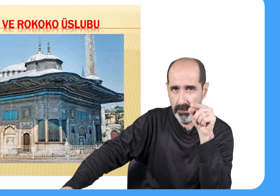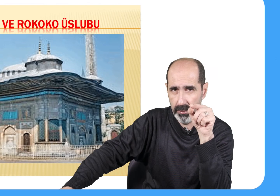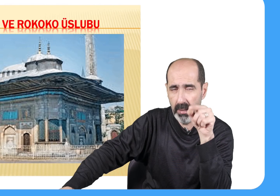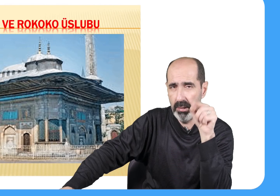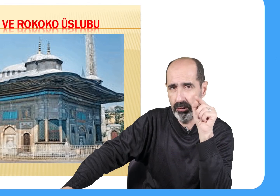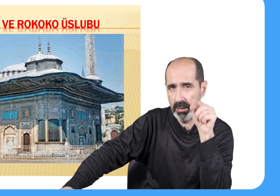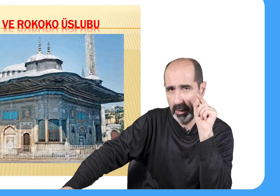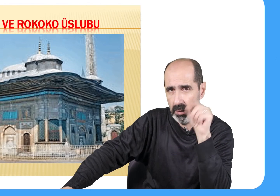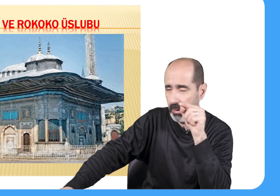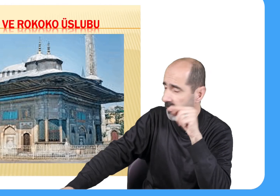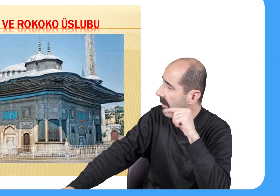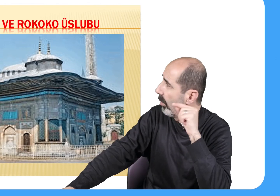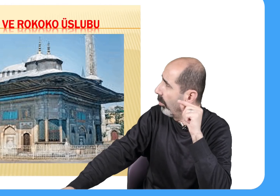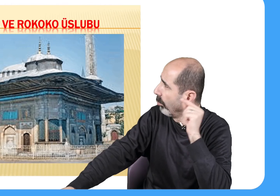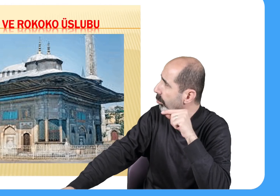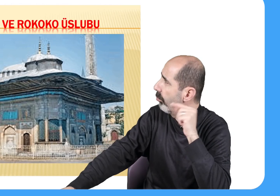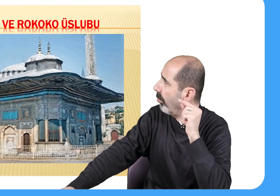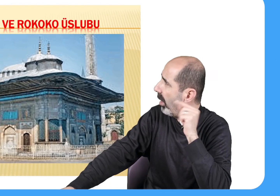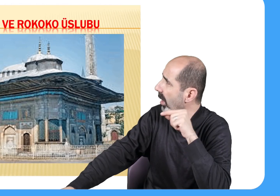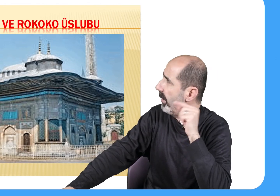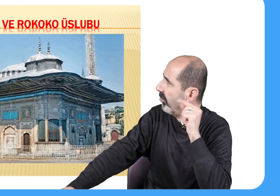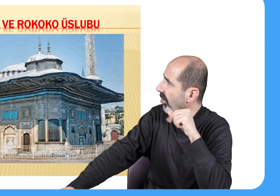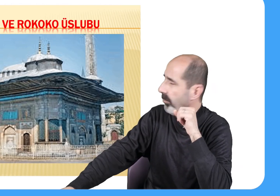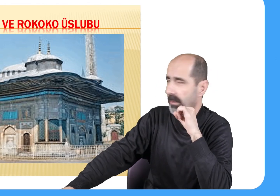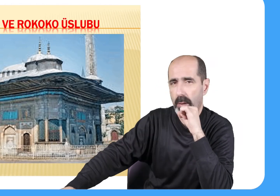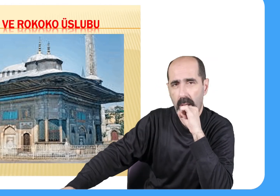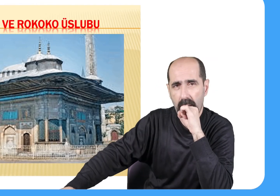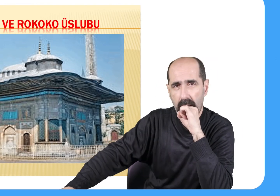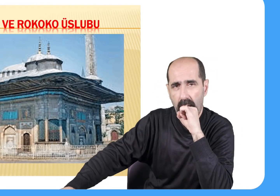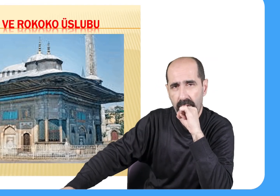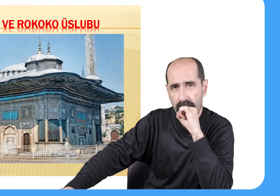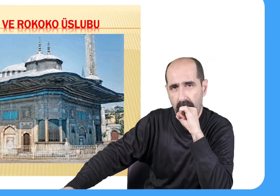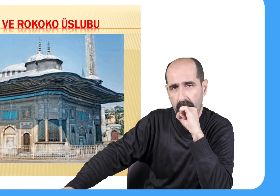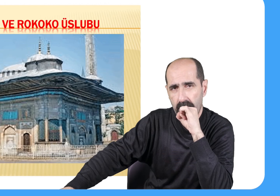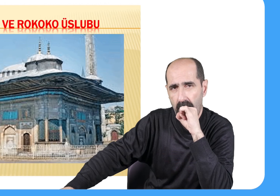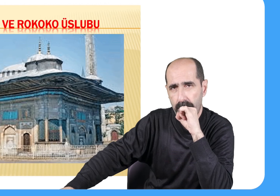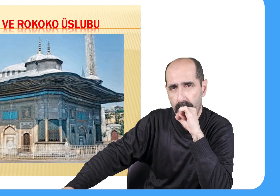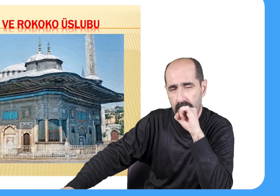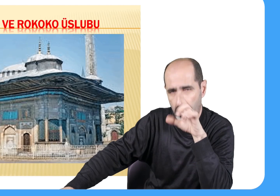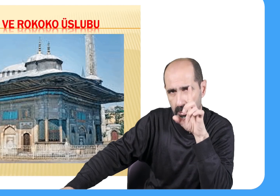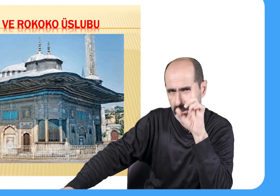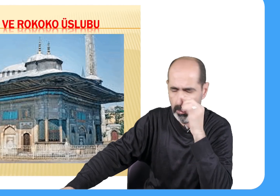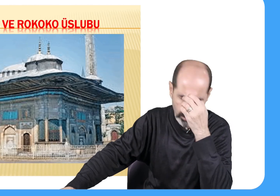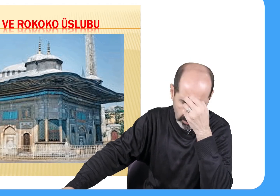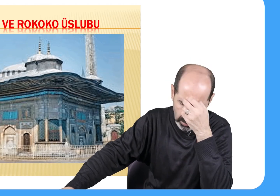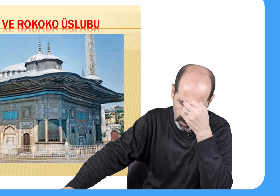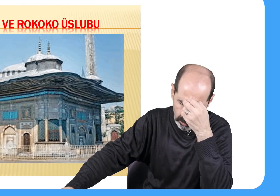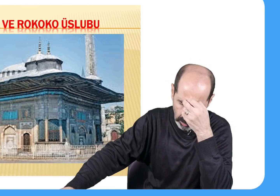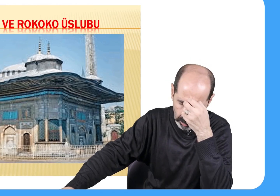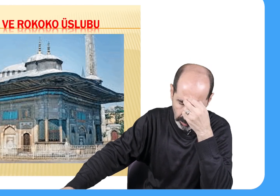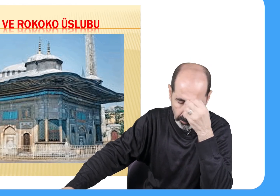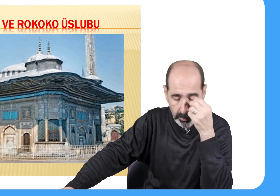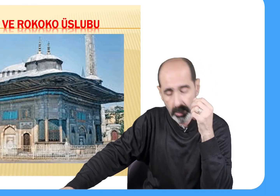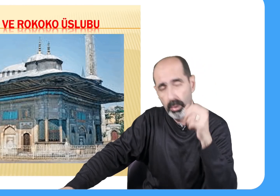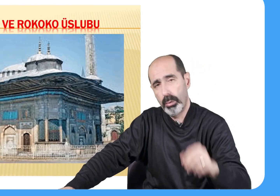lale devrinde inşa edilen ilk eser üçüncü Ahmet Çeşmesi olarak karşımıza ne yapıyor geliyor İstanbul'da